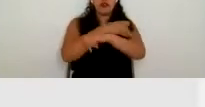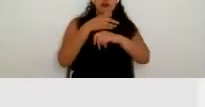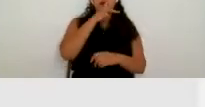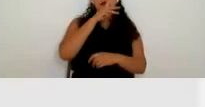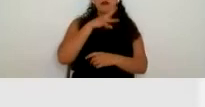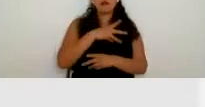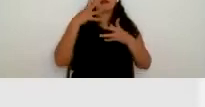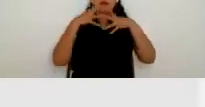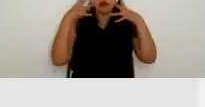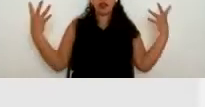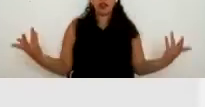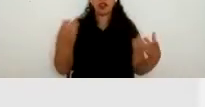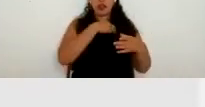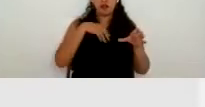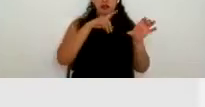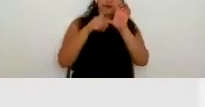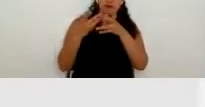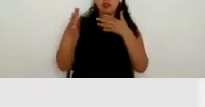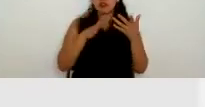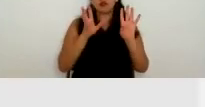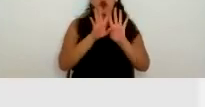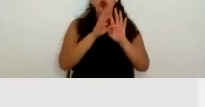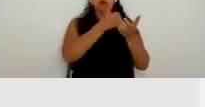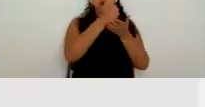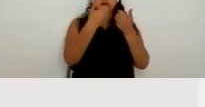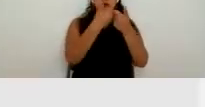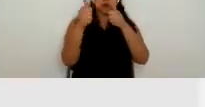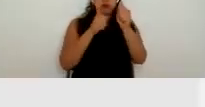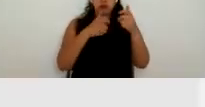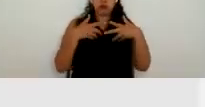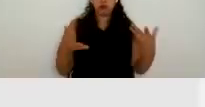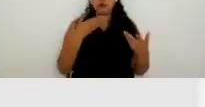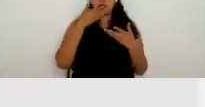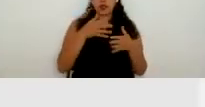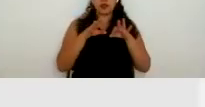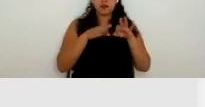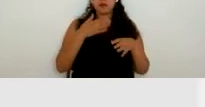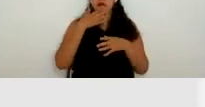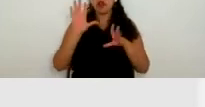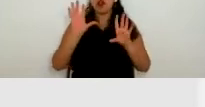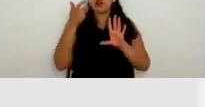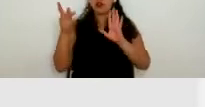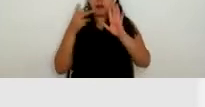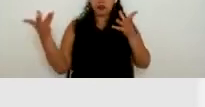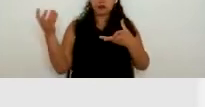ampliada integradas e integrada desintegrada la funcional disfuncional reconstruida monoparental familia homosexual